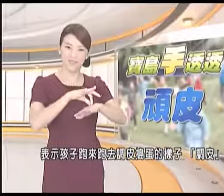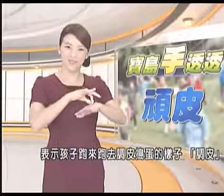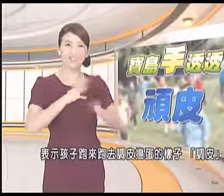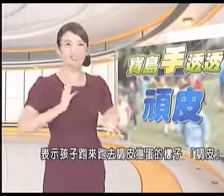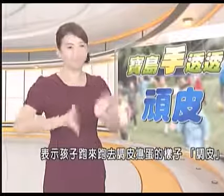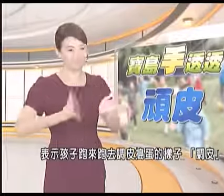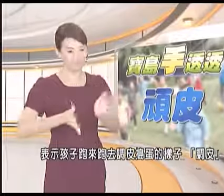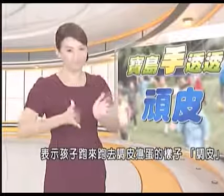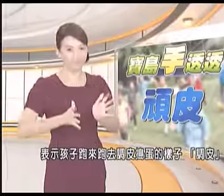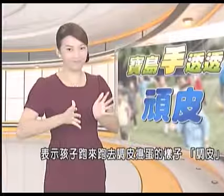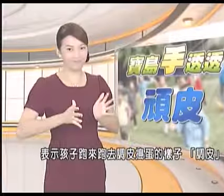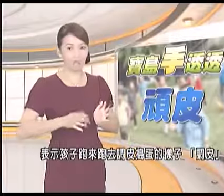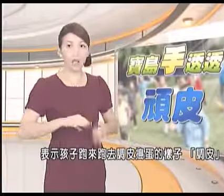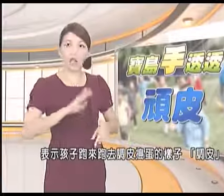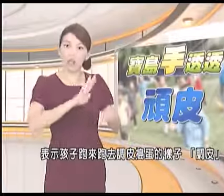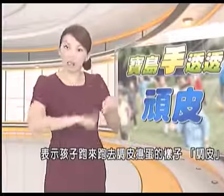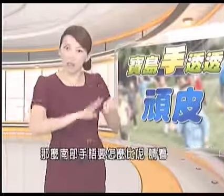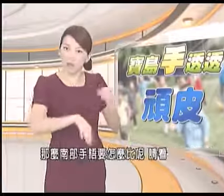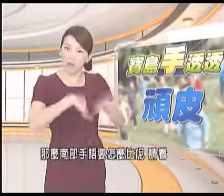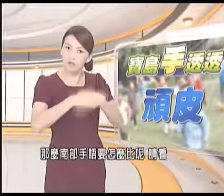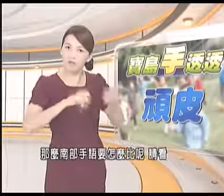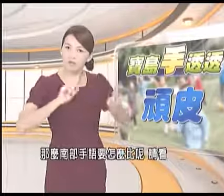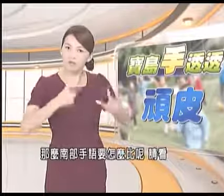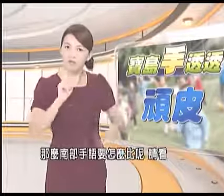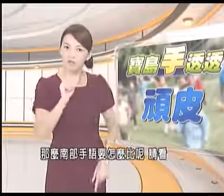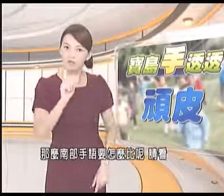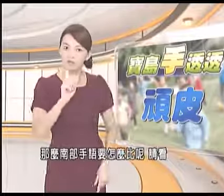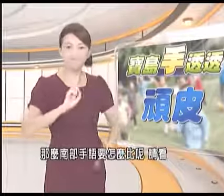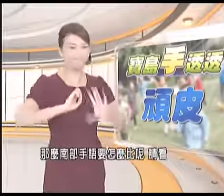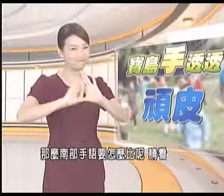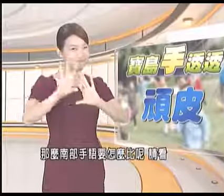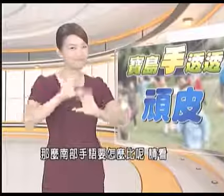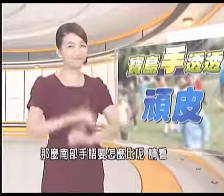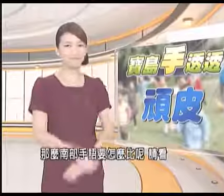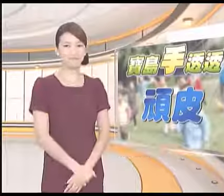调皮。那么南部的手语要怎么比呢？请看，